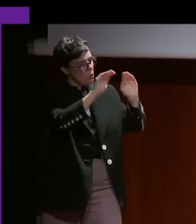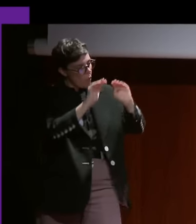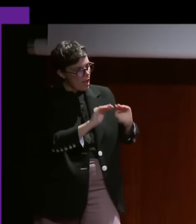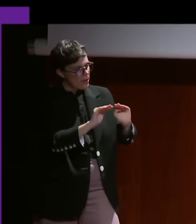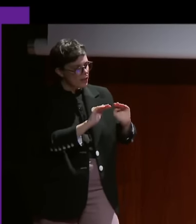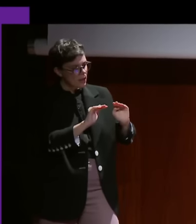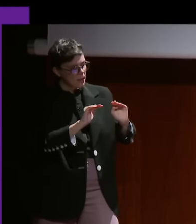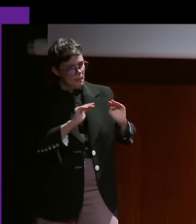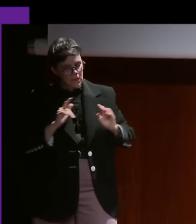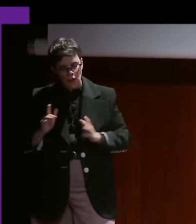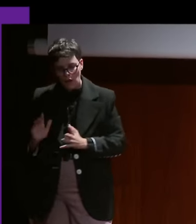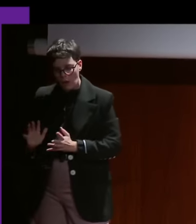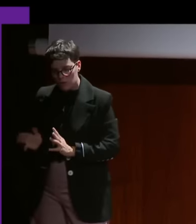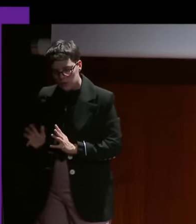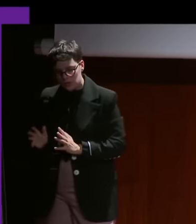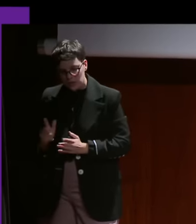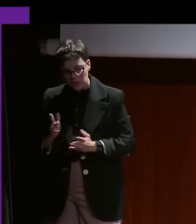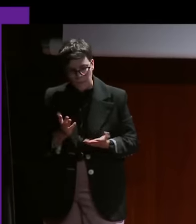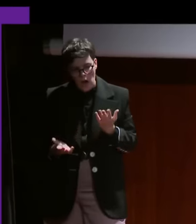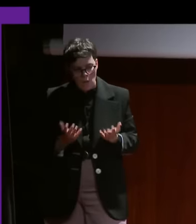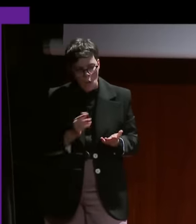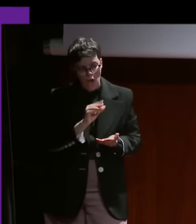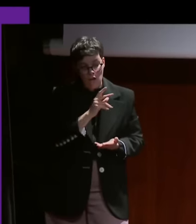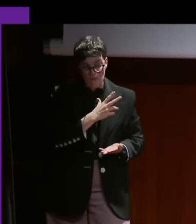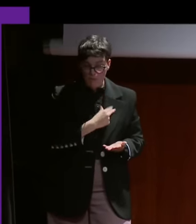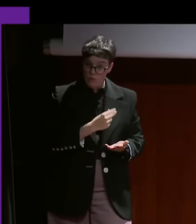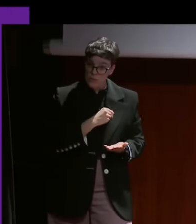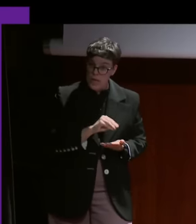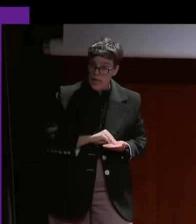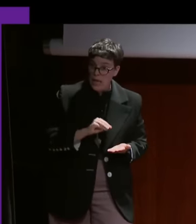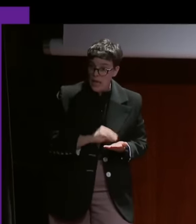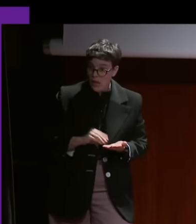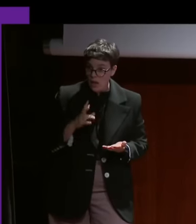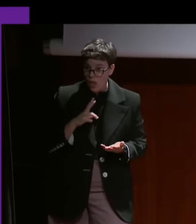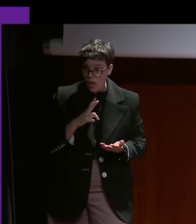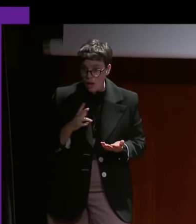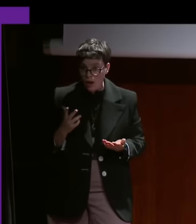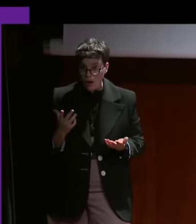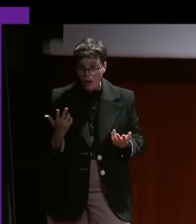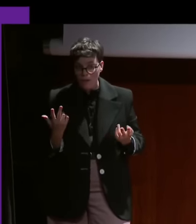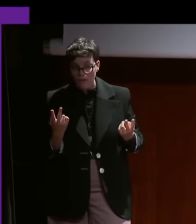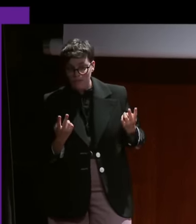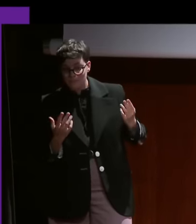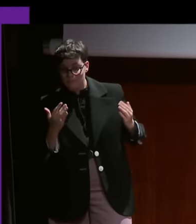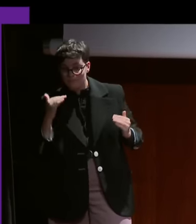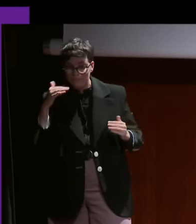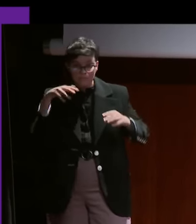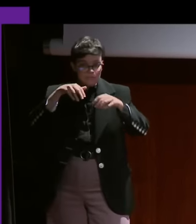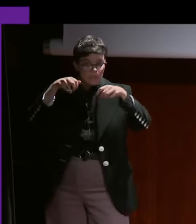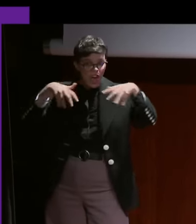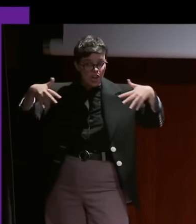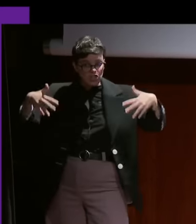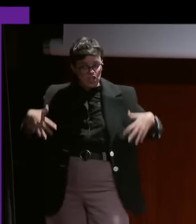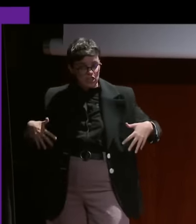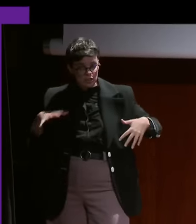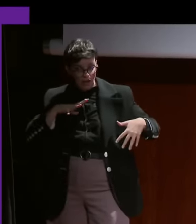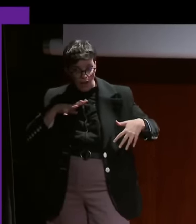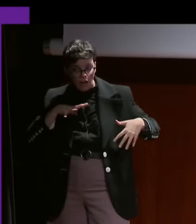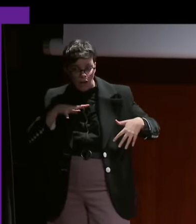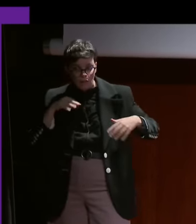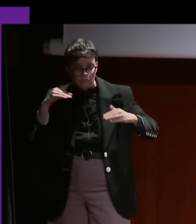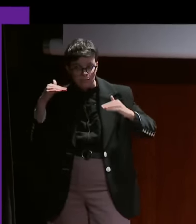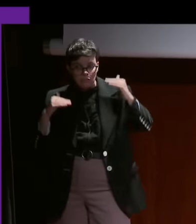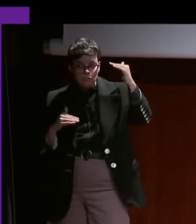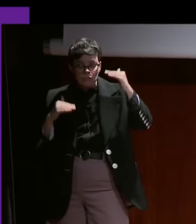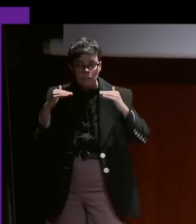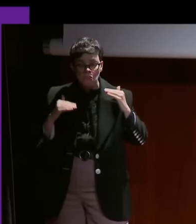Donc la parole a plus de valeur, mais où se place la langue des signes par rapport au français écrit ?